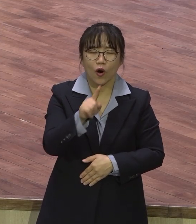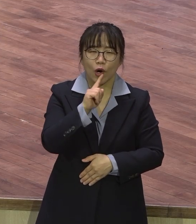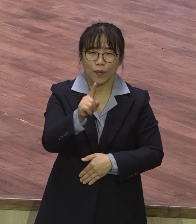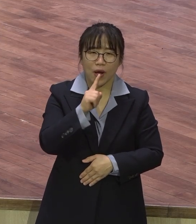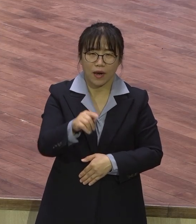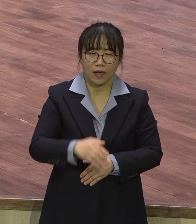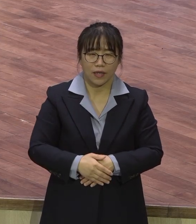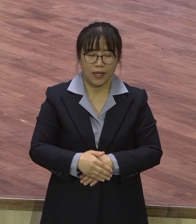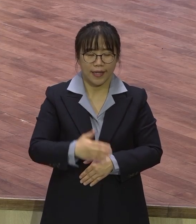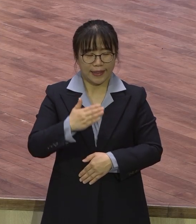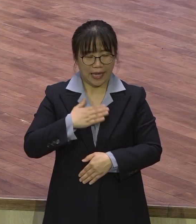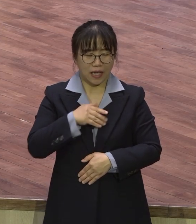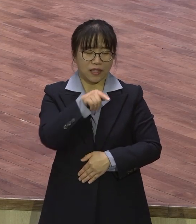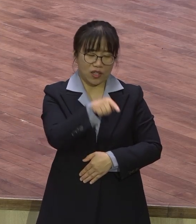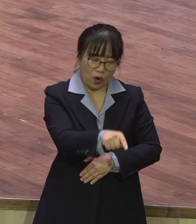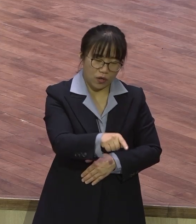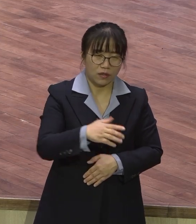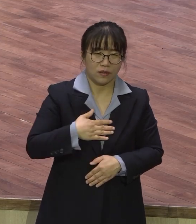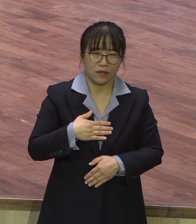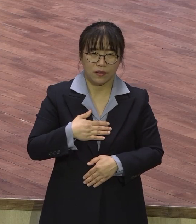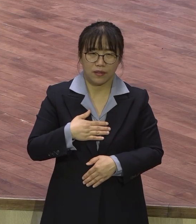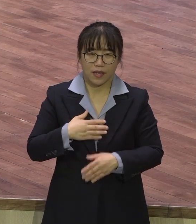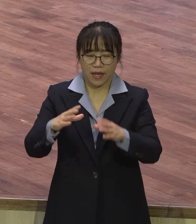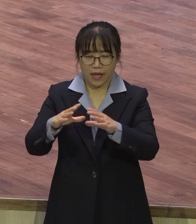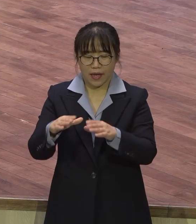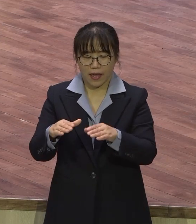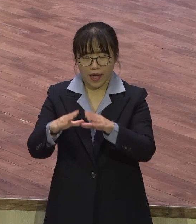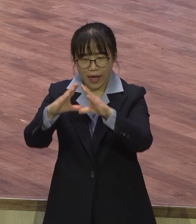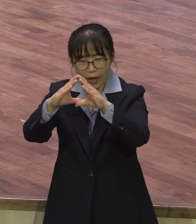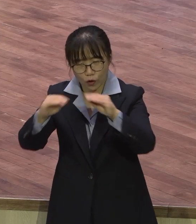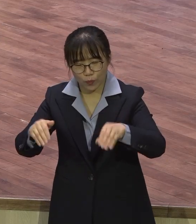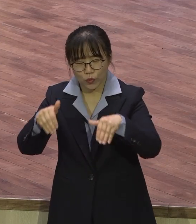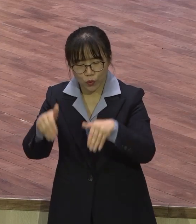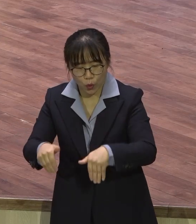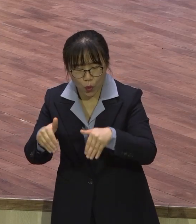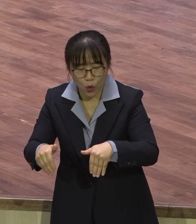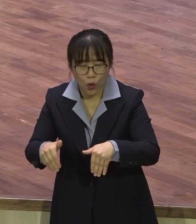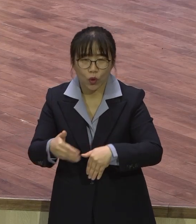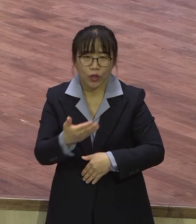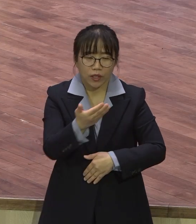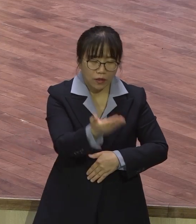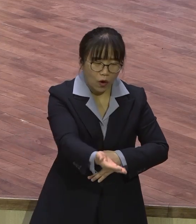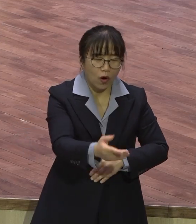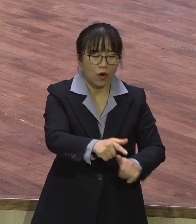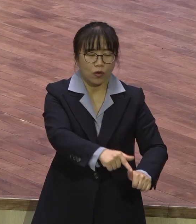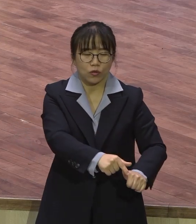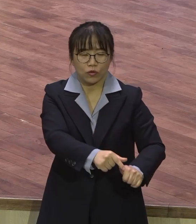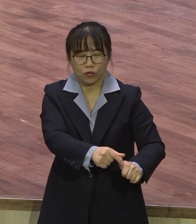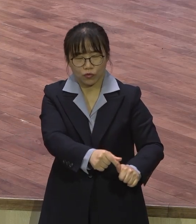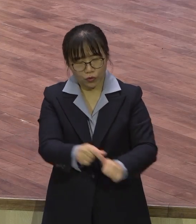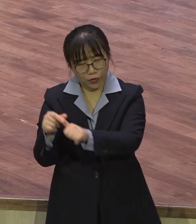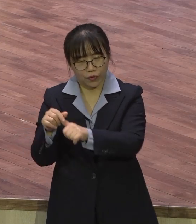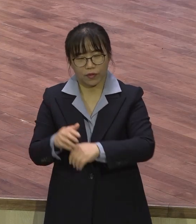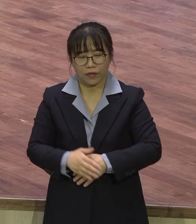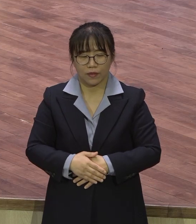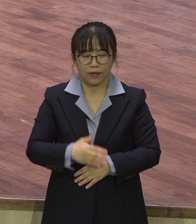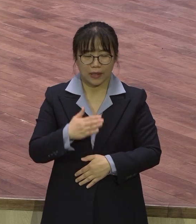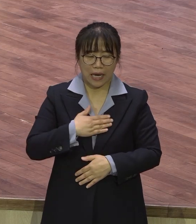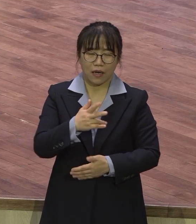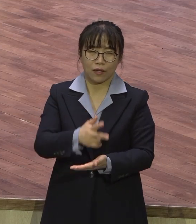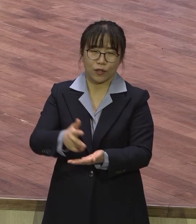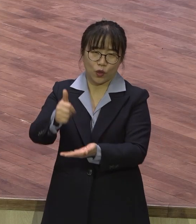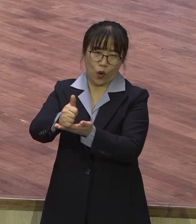나는 너를 애급당 종대였던 집에서 인도해 낸 너 하나님이 요한이라